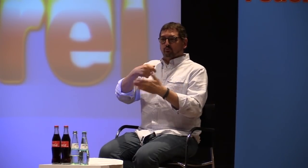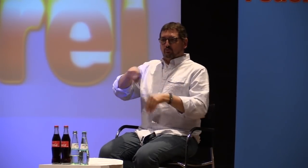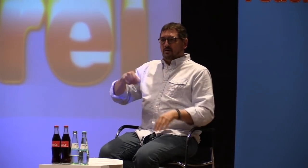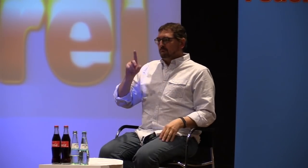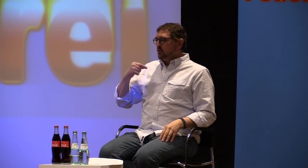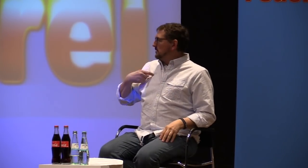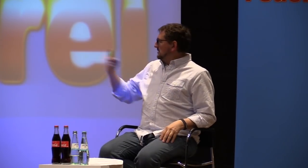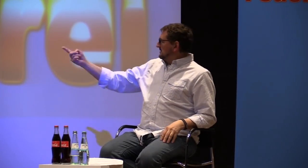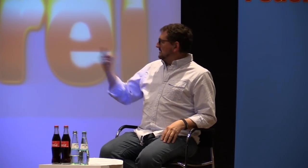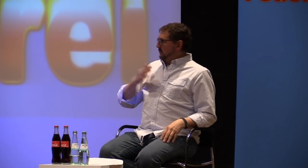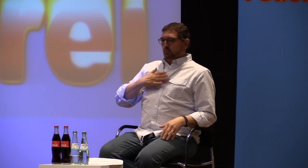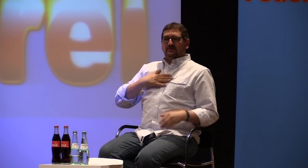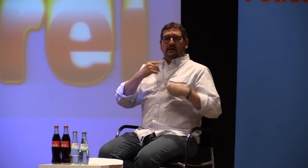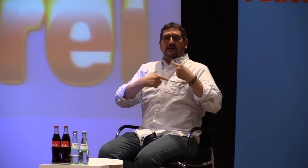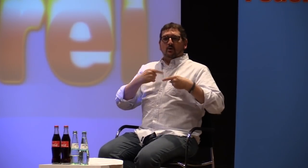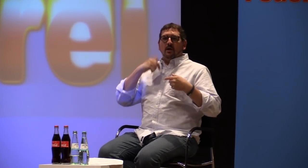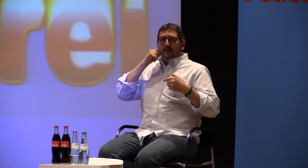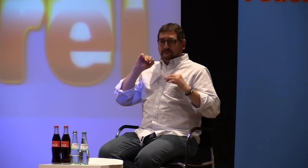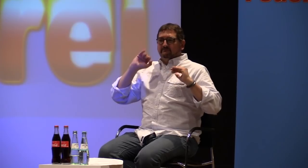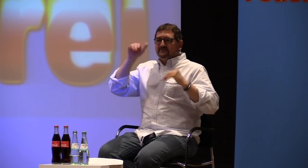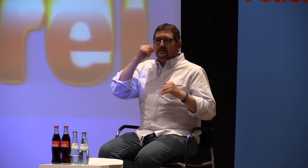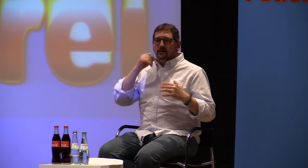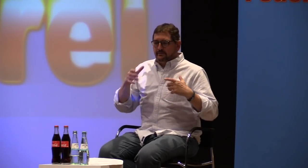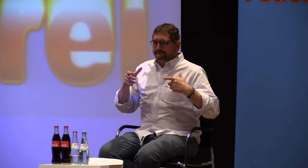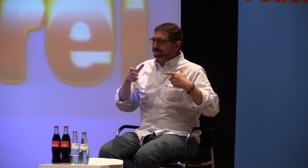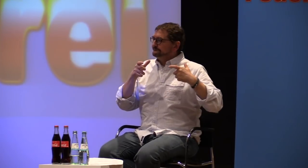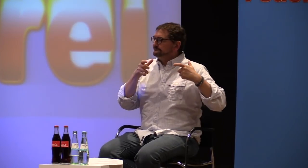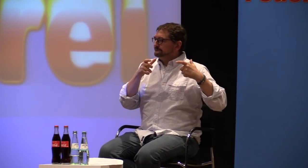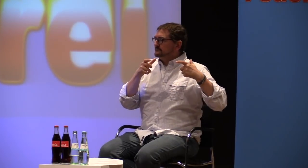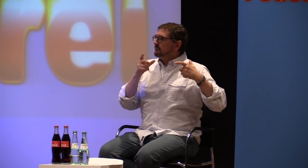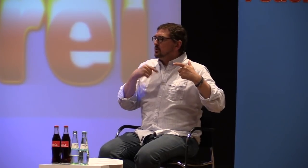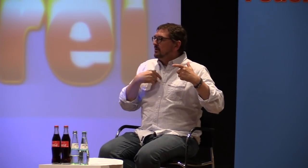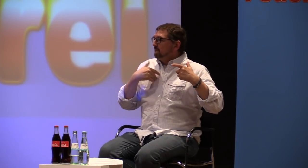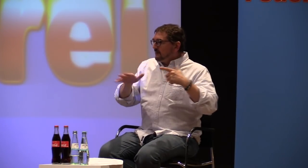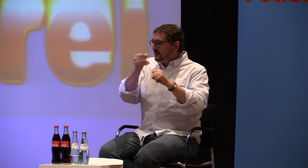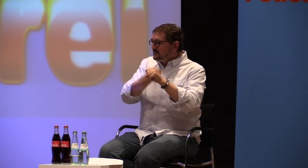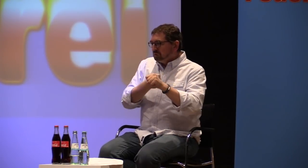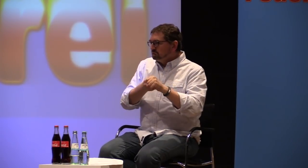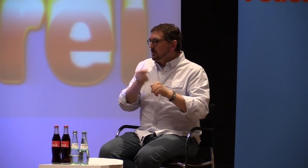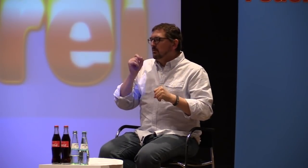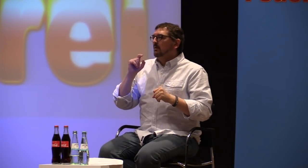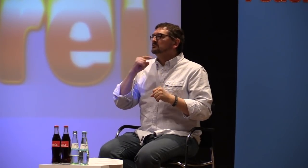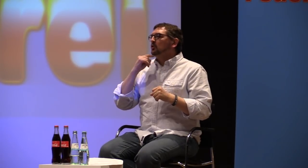auf unsere Gruppe kommen. Wie ist das denn bei uns genau? Unsere Generation, wir werden älter. Wir,